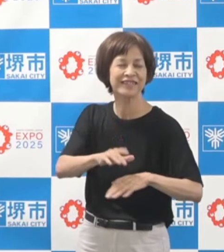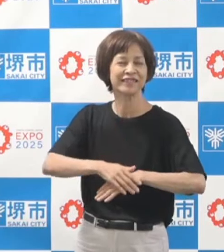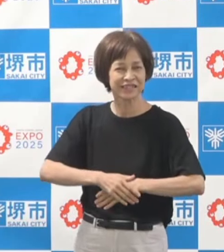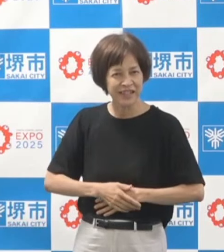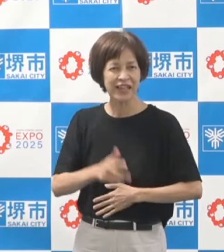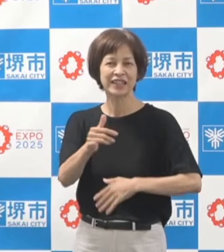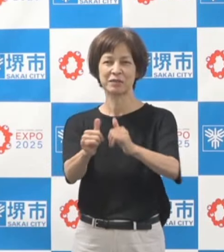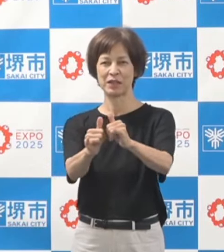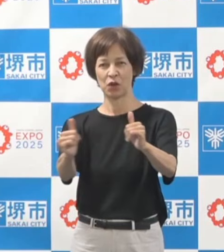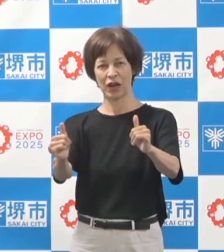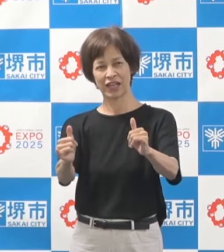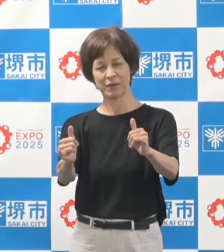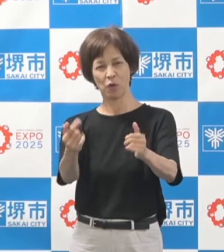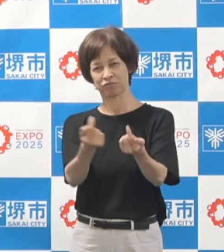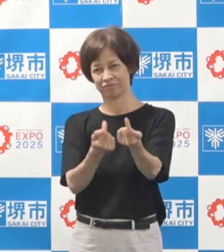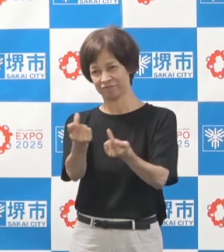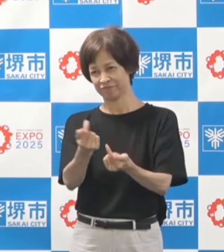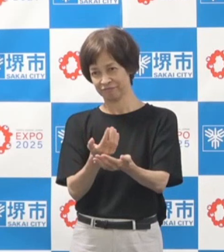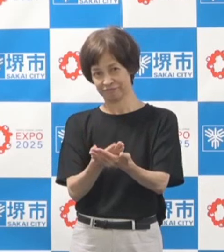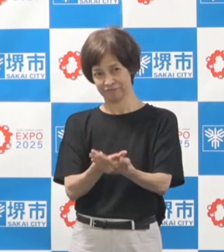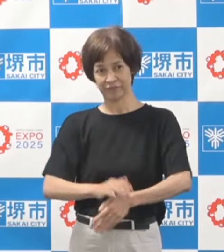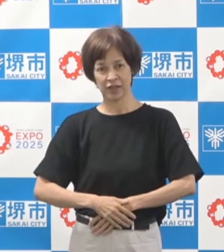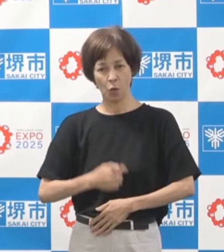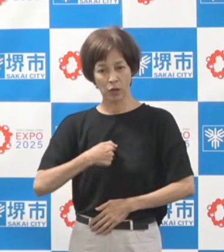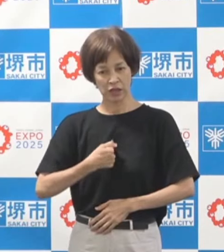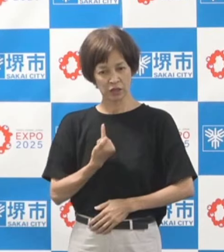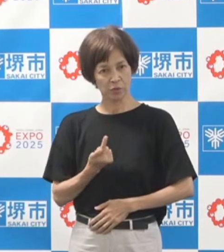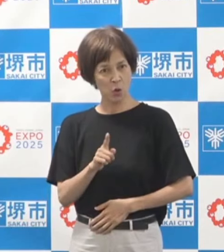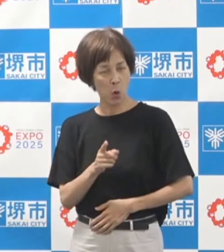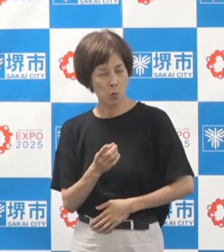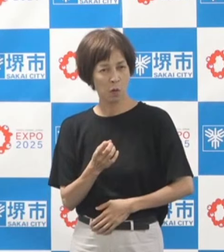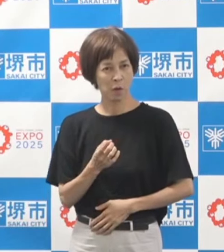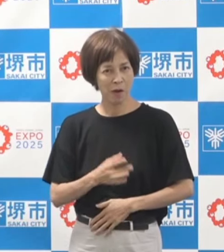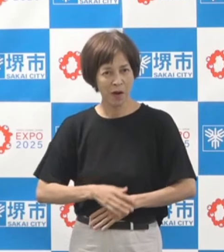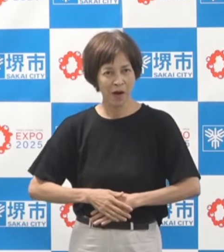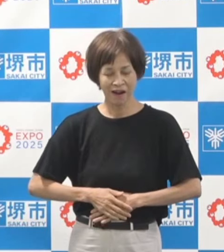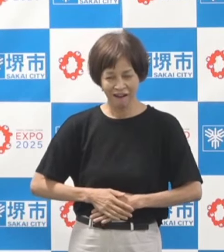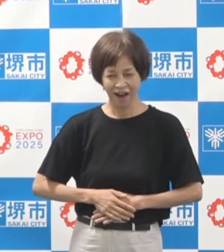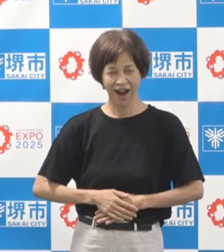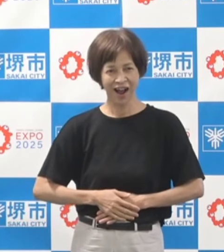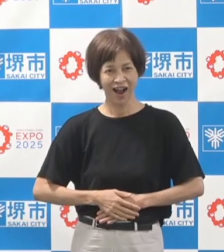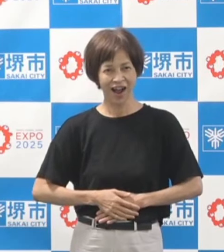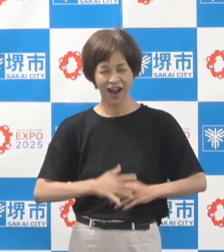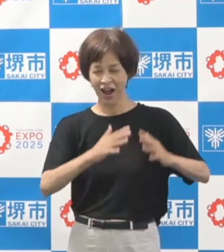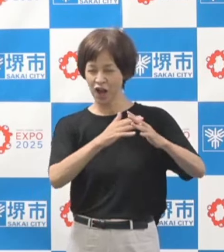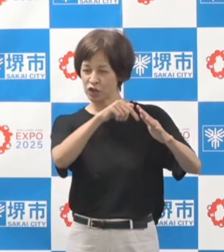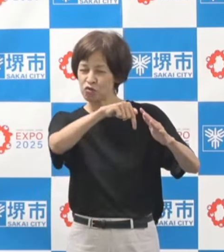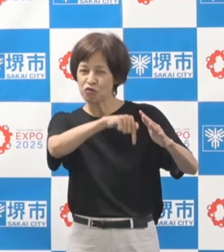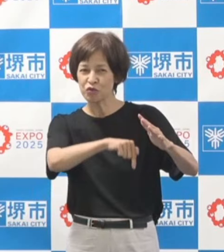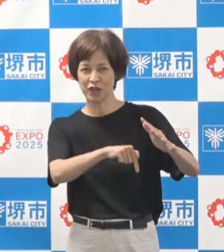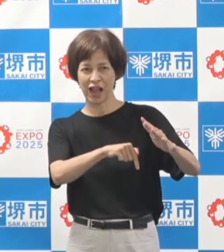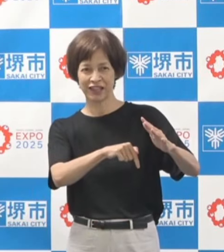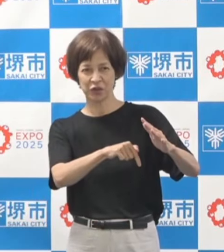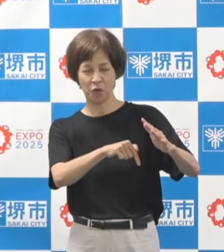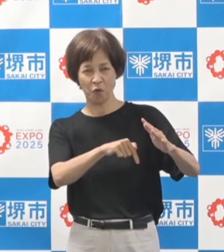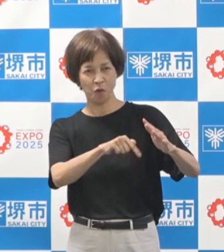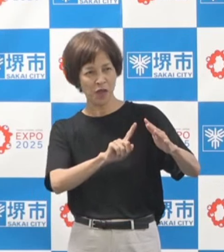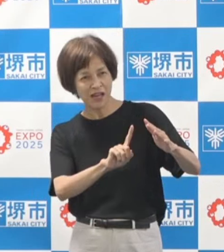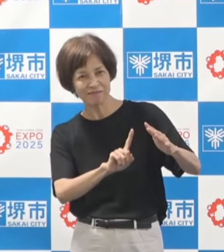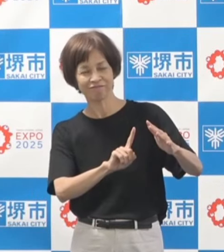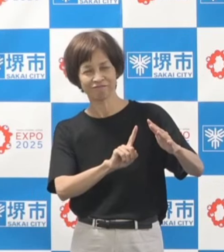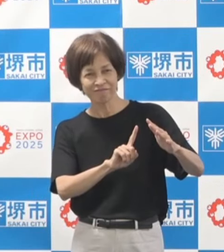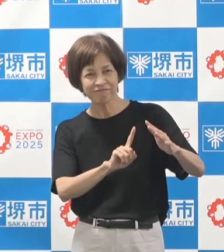いますし、私自身もどういうものが宮内庁で残されていて、それが公開される方の楽しみにこの日を待ちたいと思います